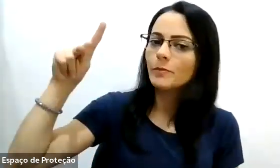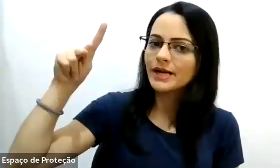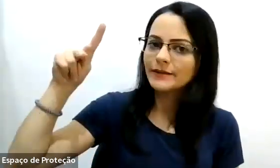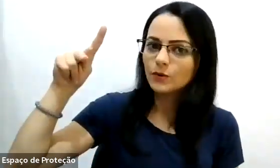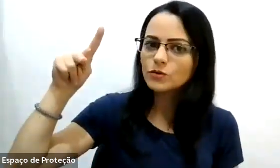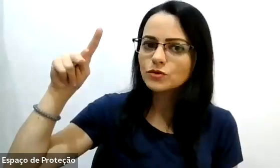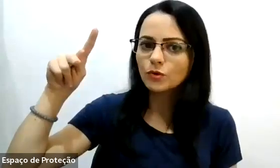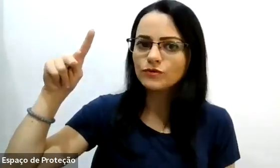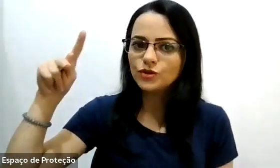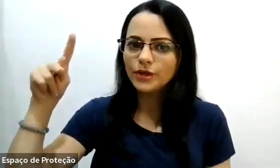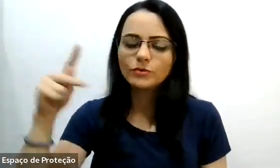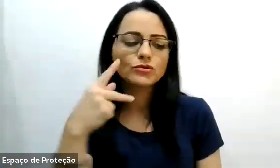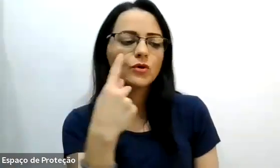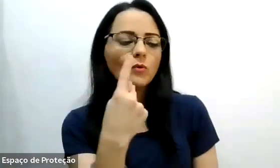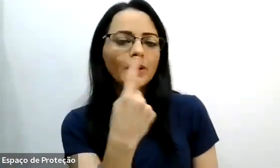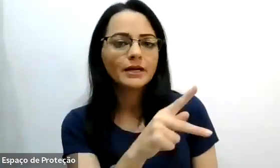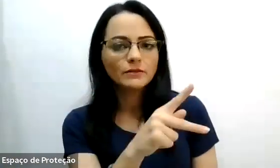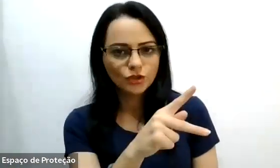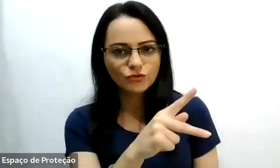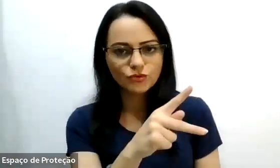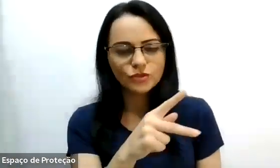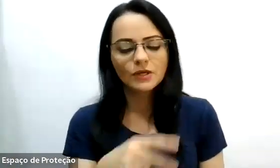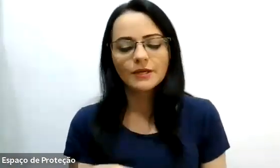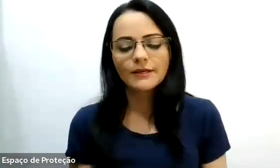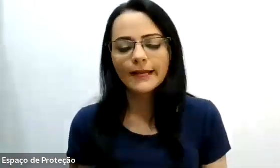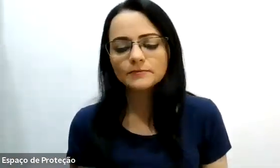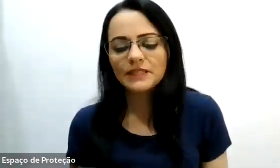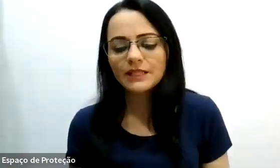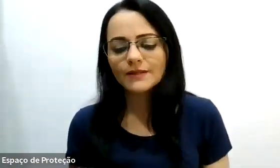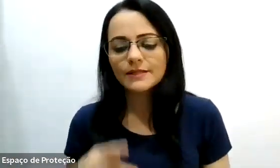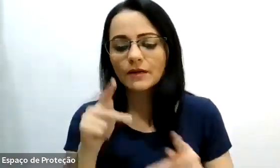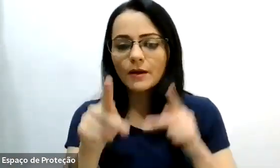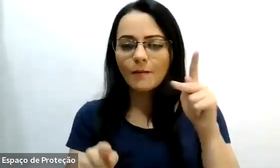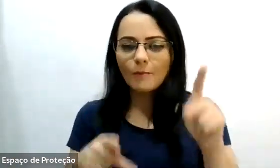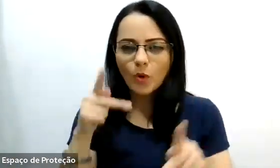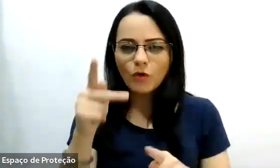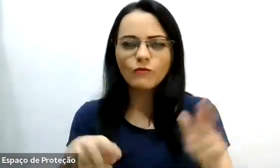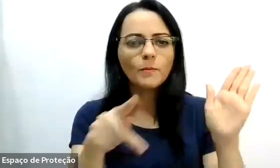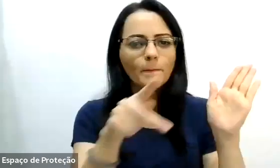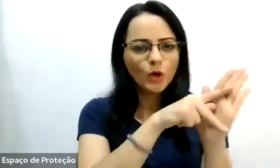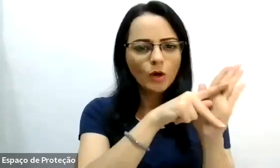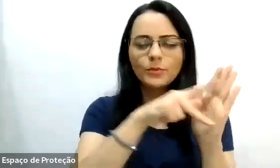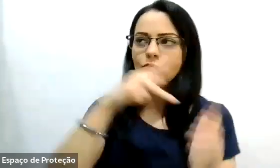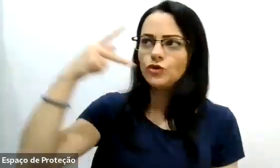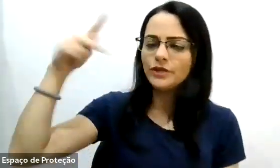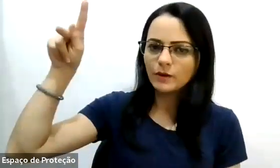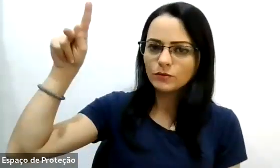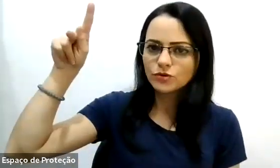para Deus, povo de Deus, ou para Jesus, né? Então, assim, povo próprio de Deus,